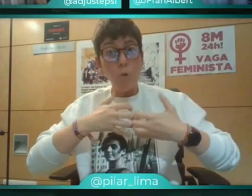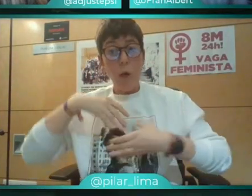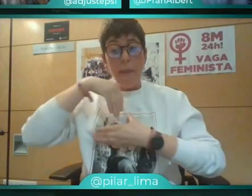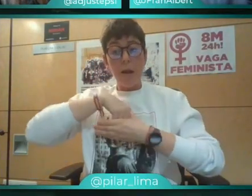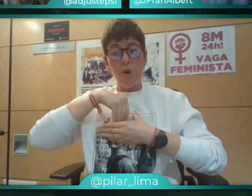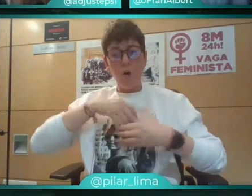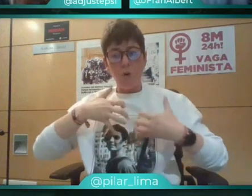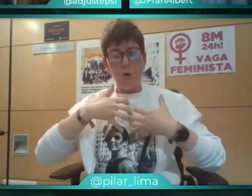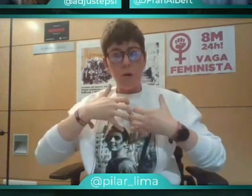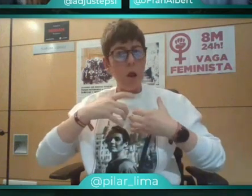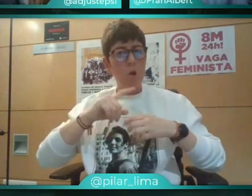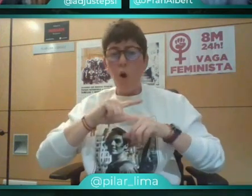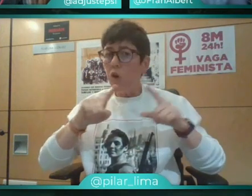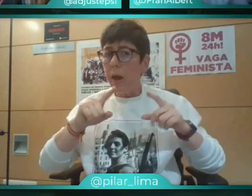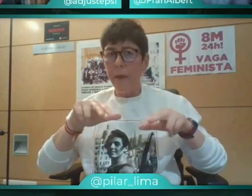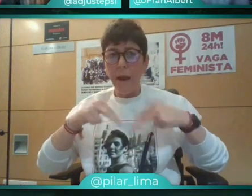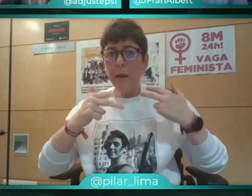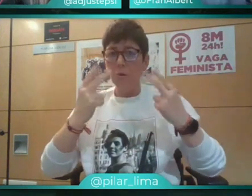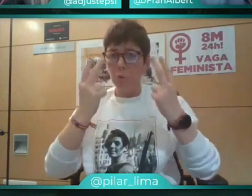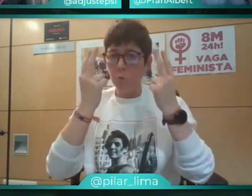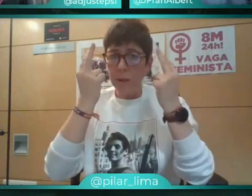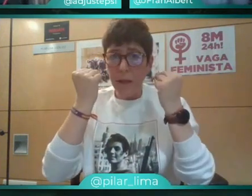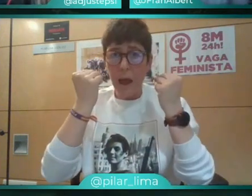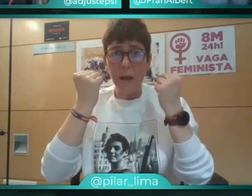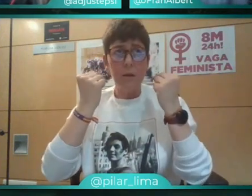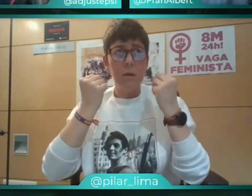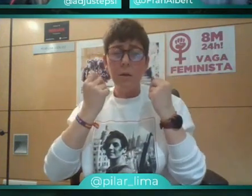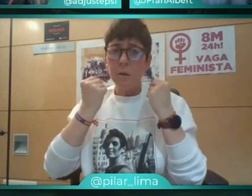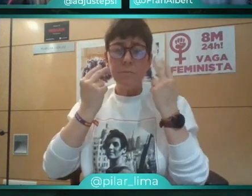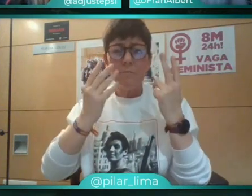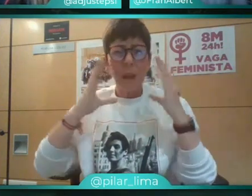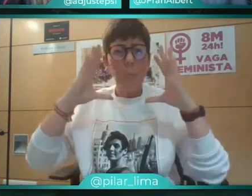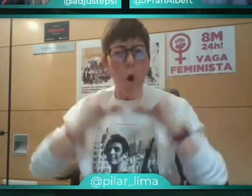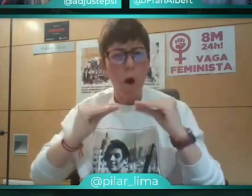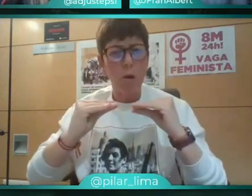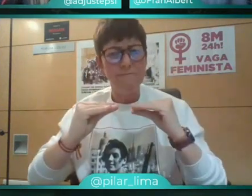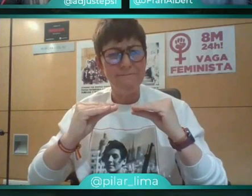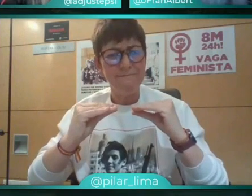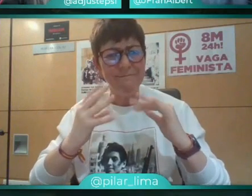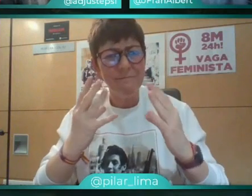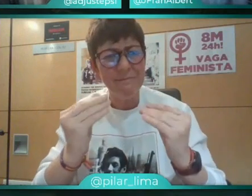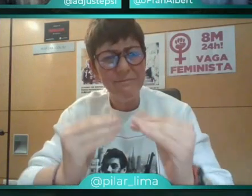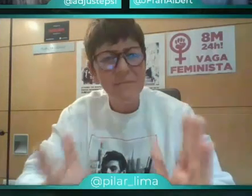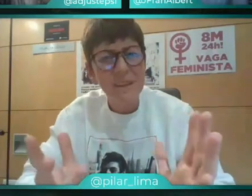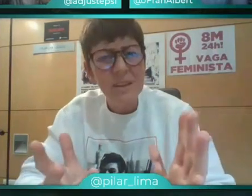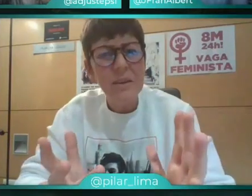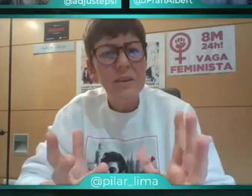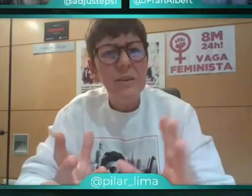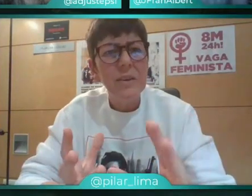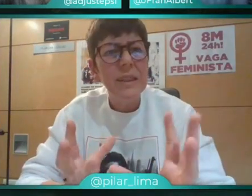Y al final eso mina eh es como una lucha interior y es que no debemos dejarnos